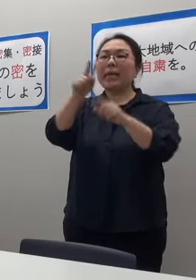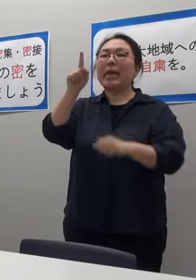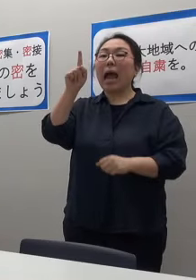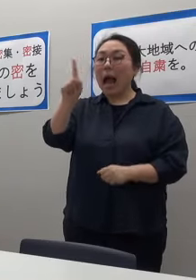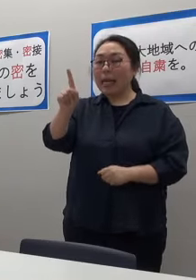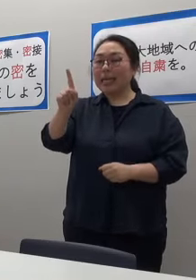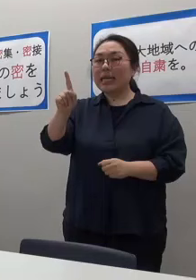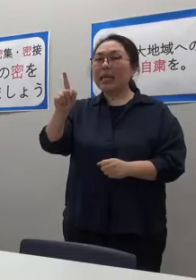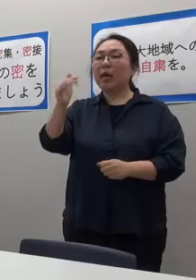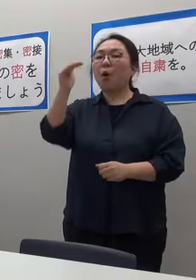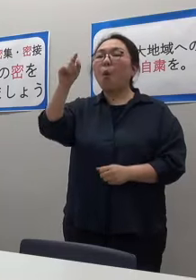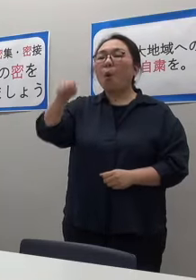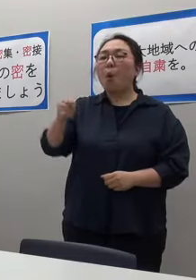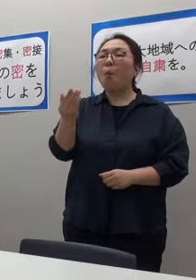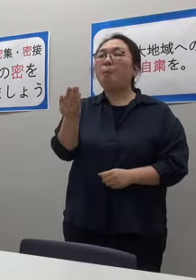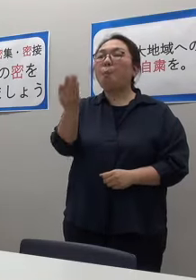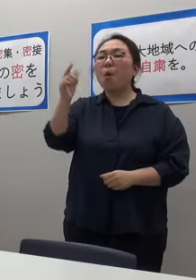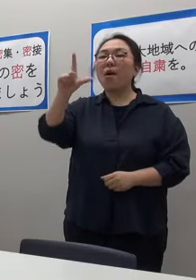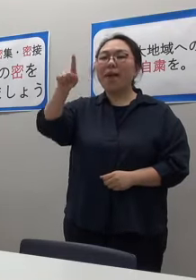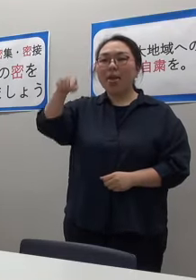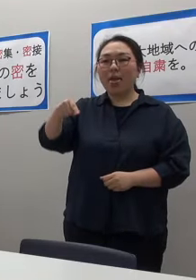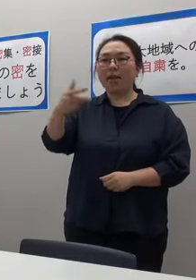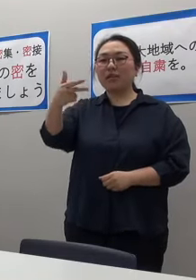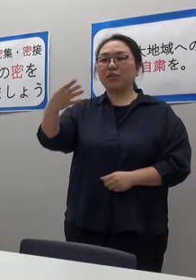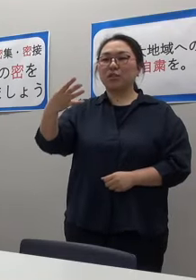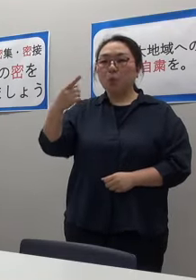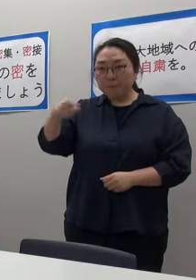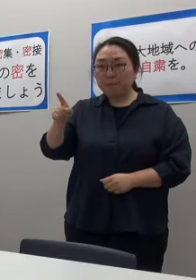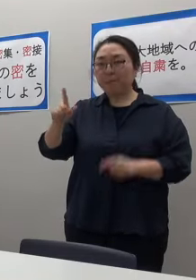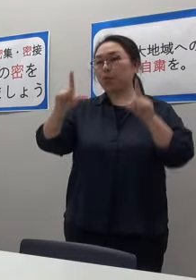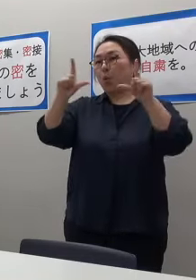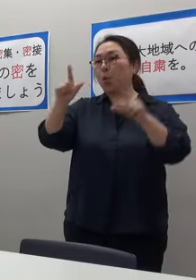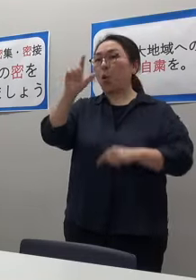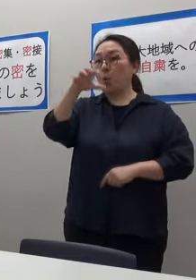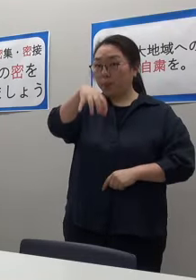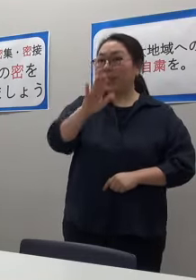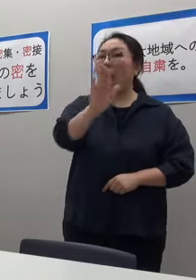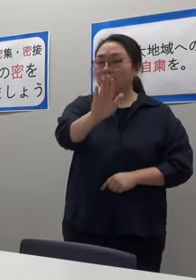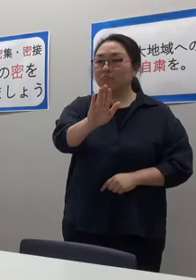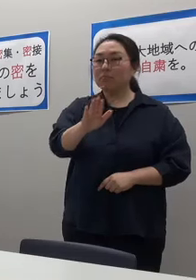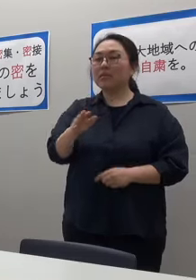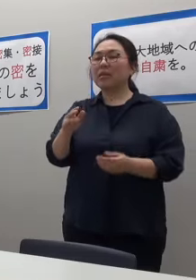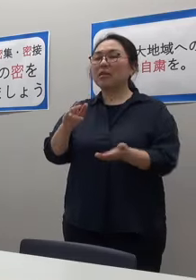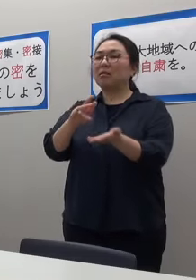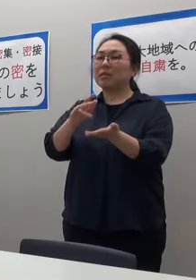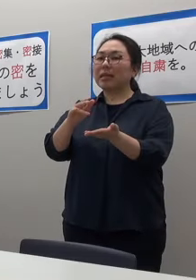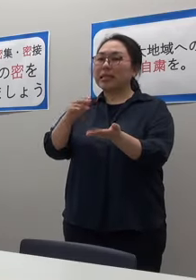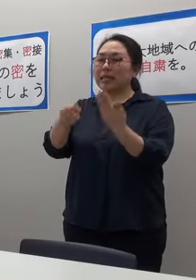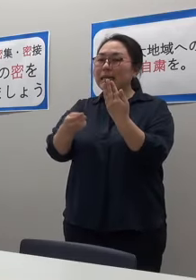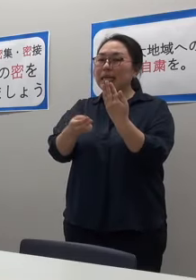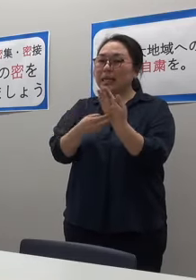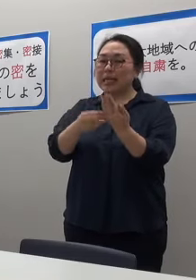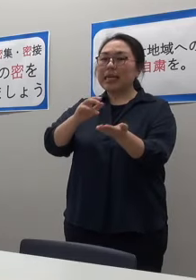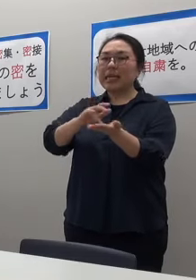コーポレーション、医薬品製造メーカーの、会社でよろしい。カタカナ